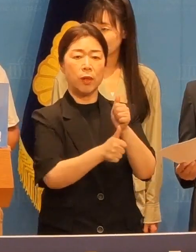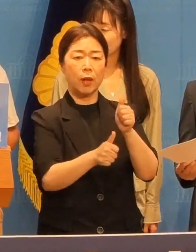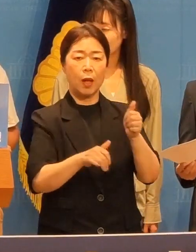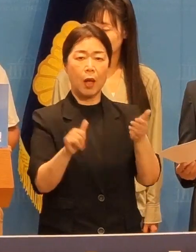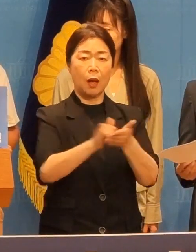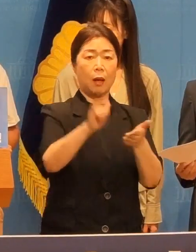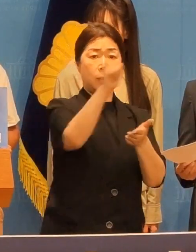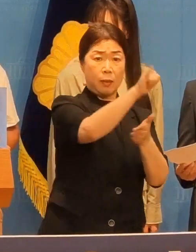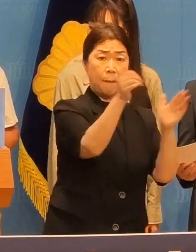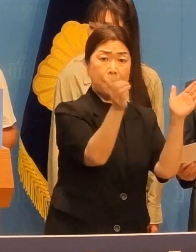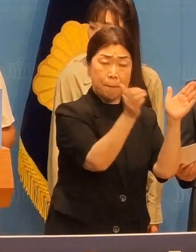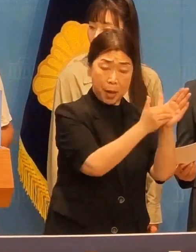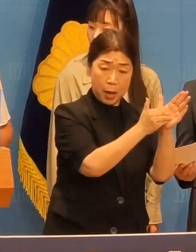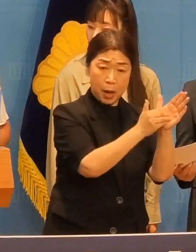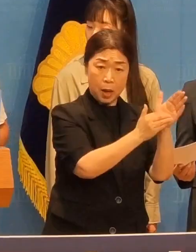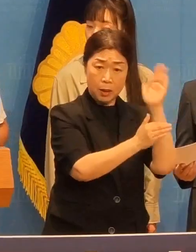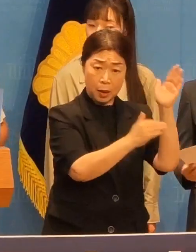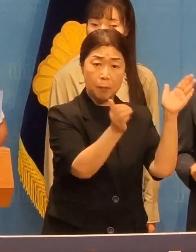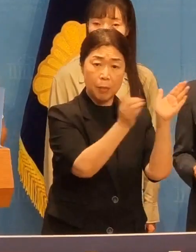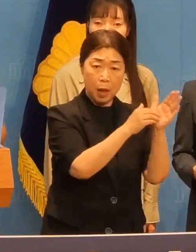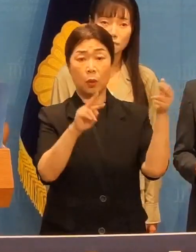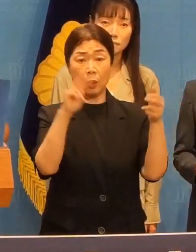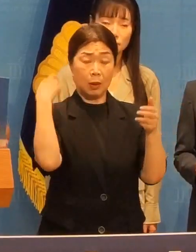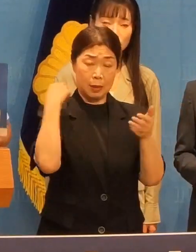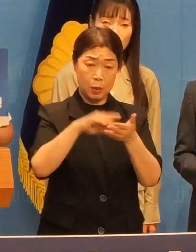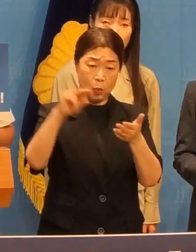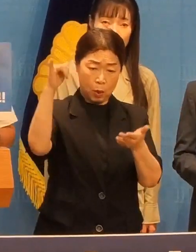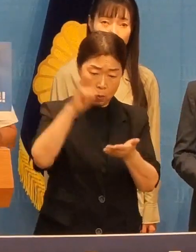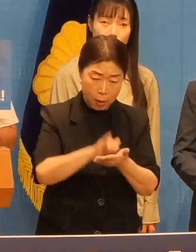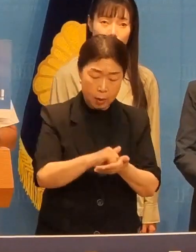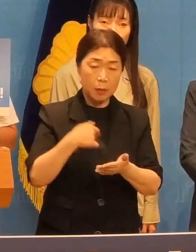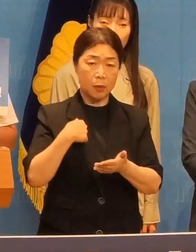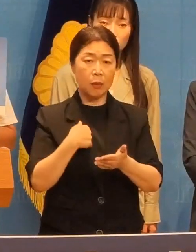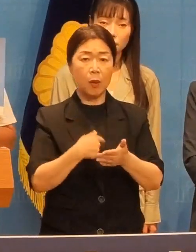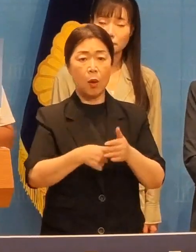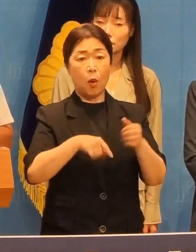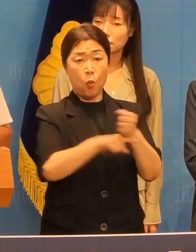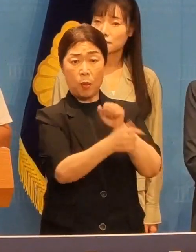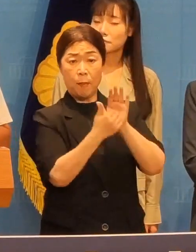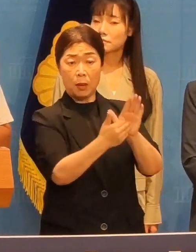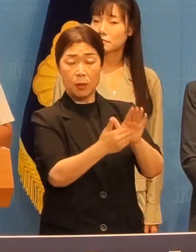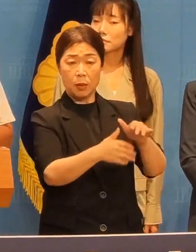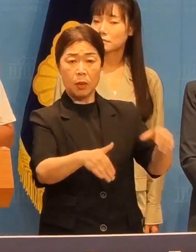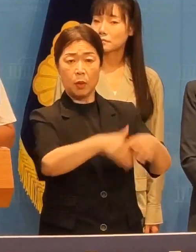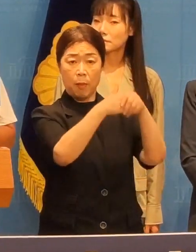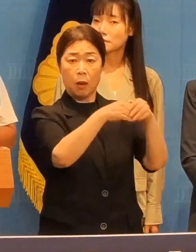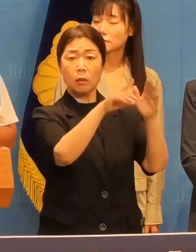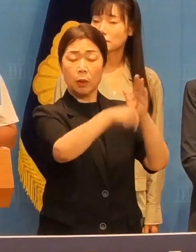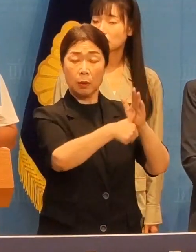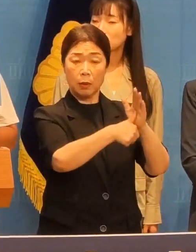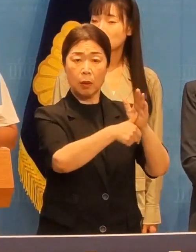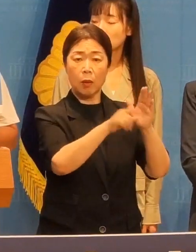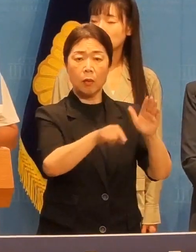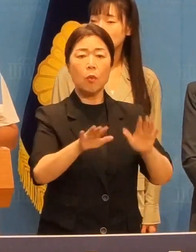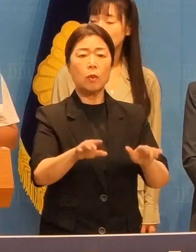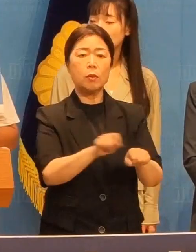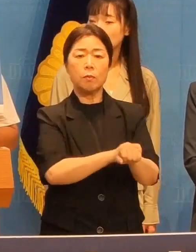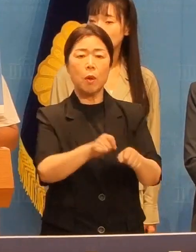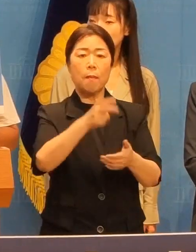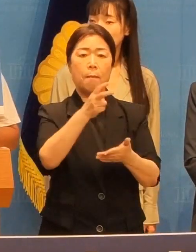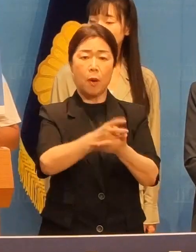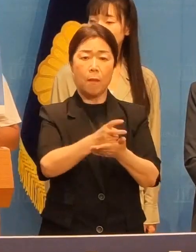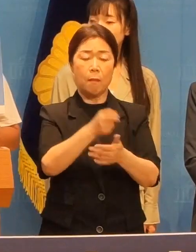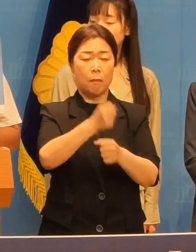했었고, 분명히 공약에서도 이렇게 오늘까지 특별법을